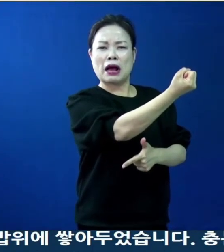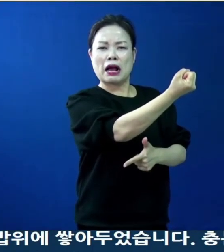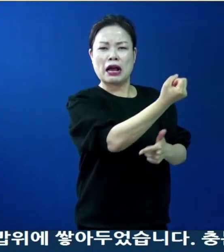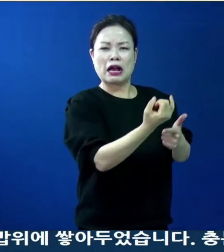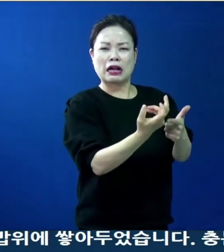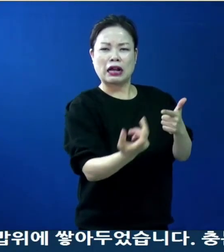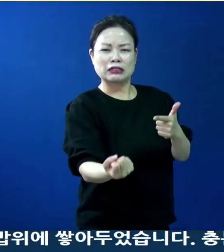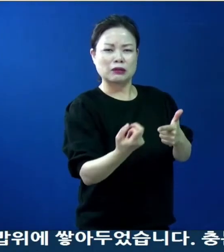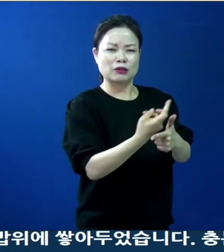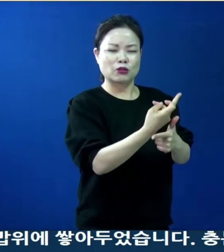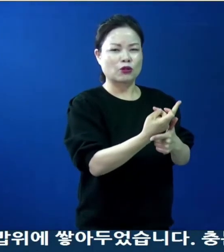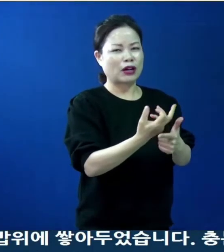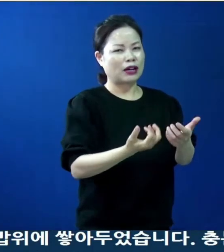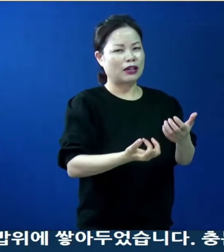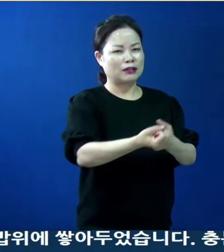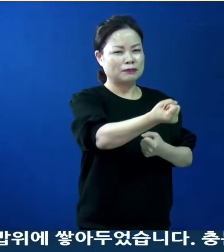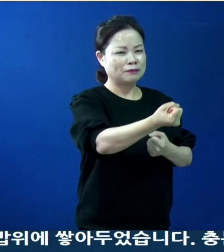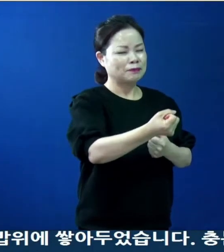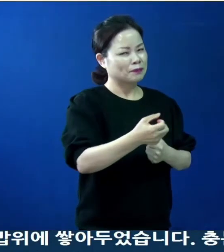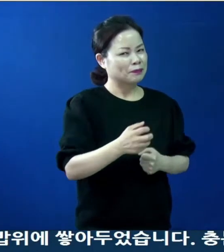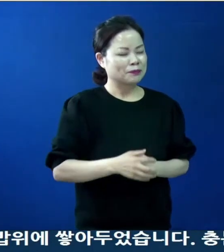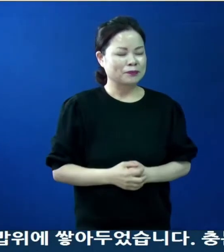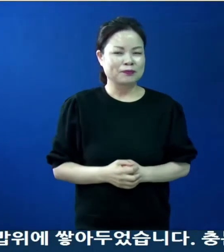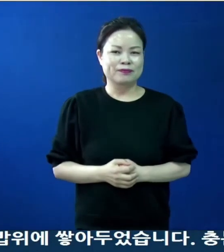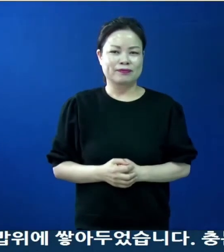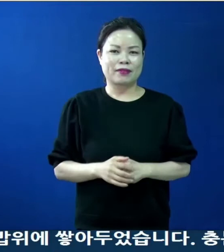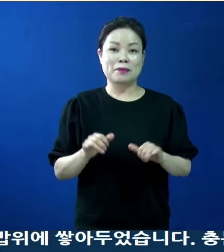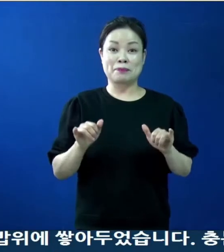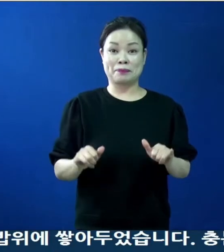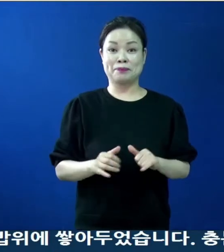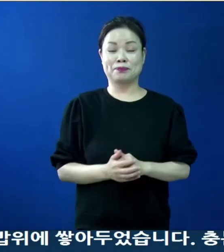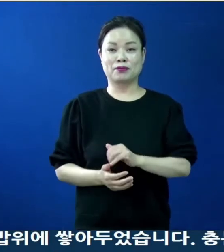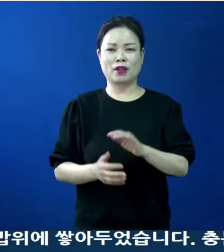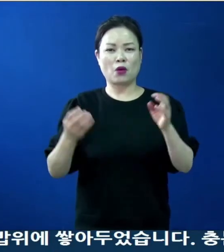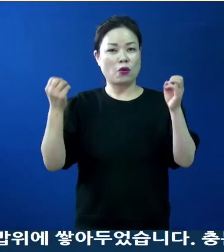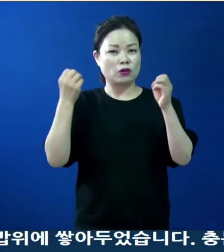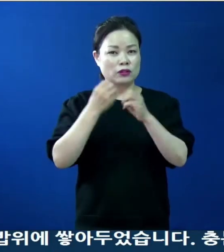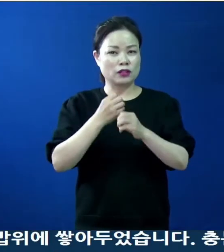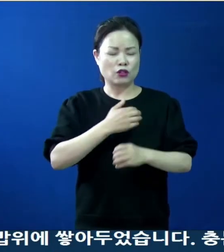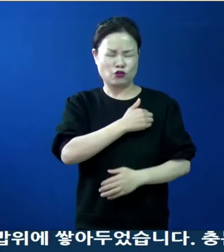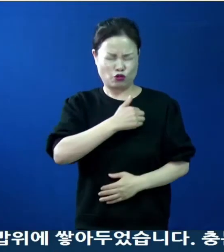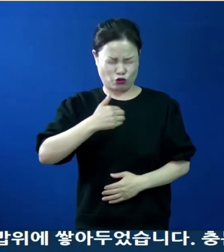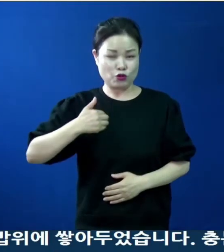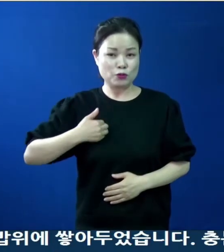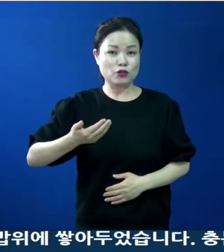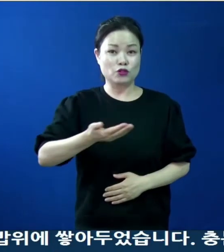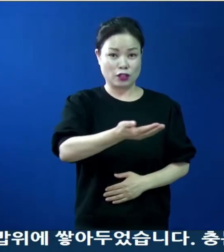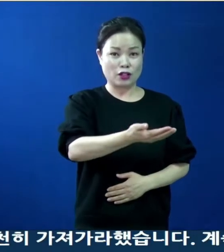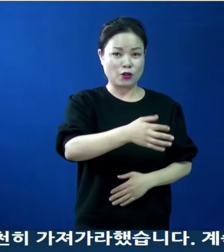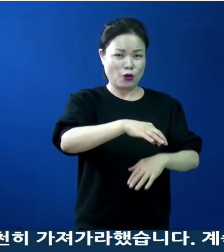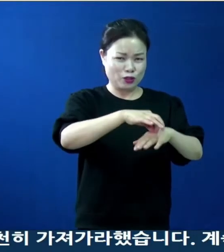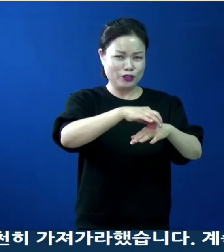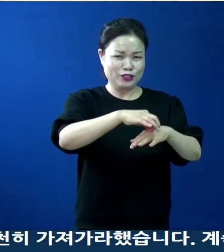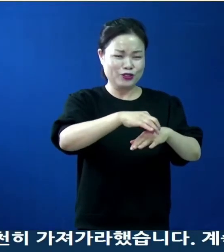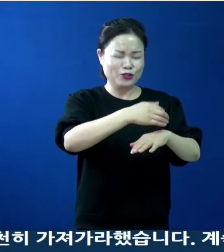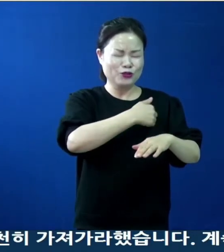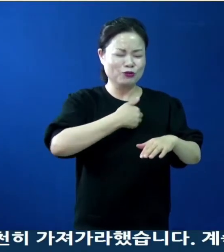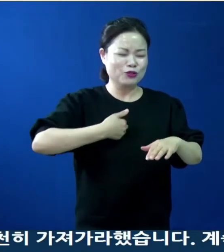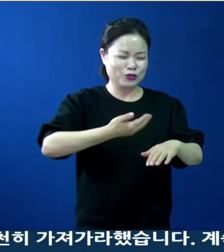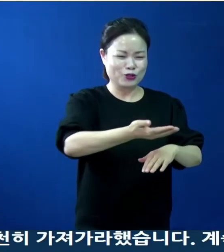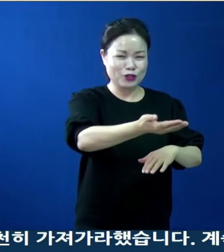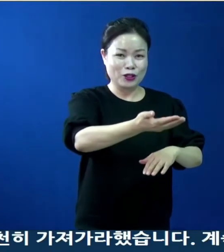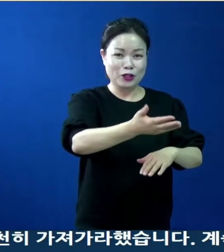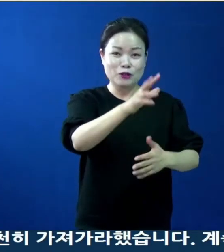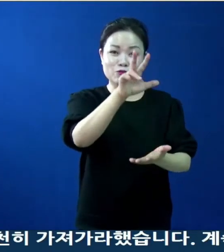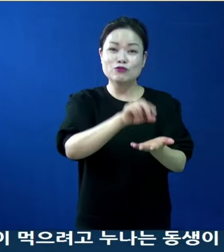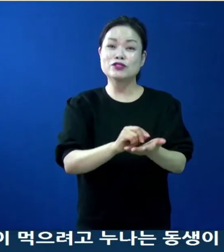가져갈까봐 이렇게 한다고 얘기했습니다. 제가 여러분 오해하실까봐 그러는데 제가 충분히 줍니다. 충분히 주는데 더